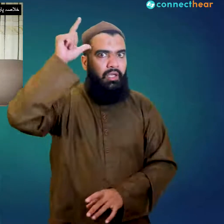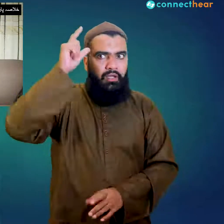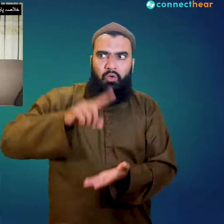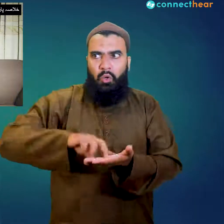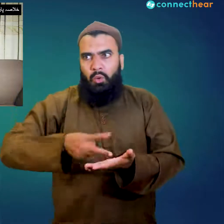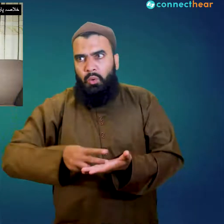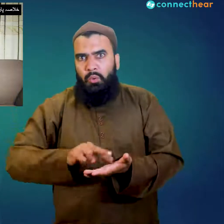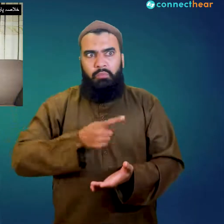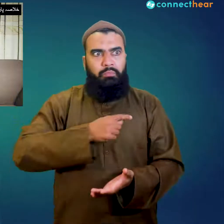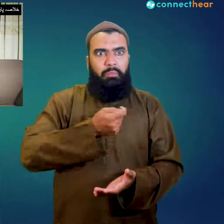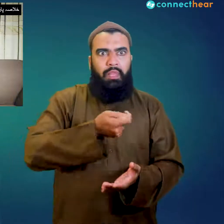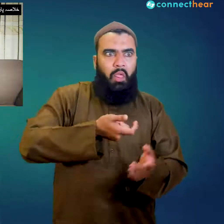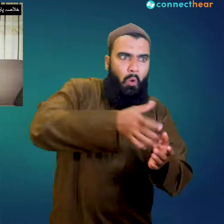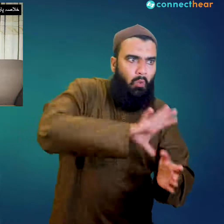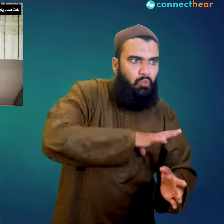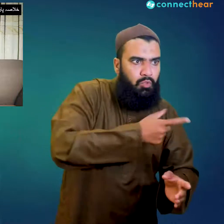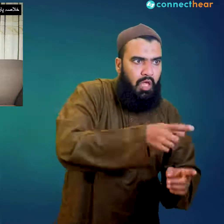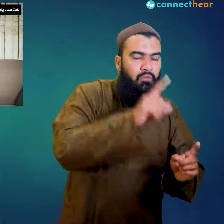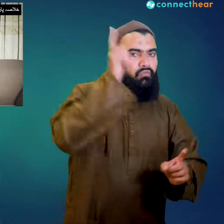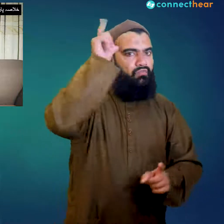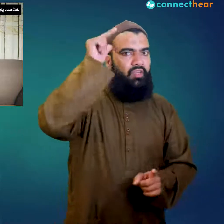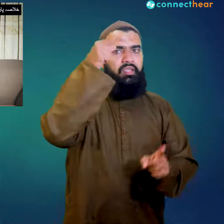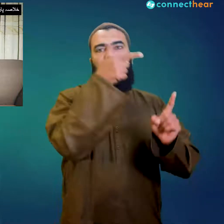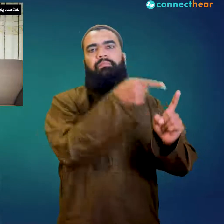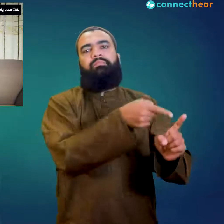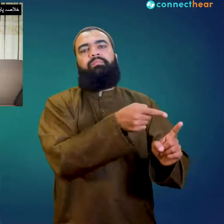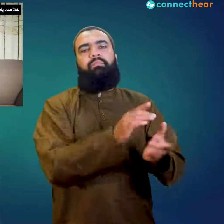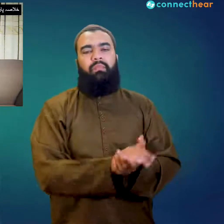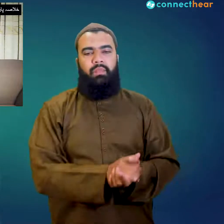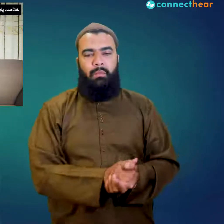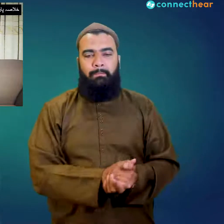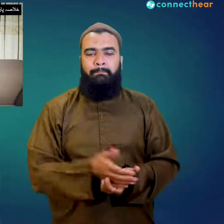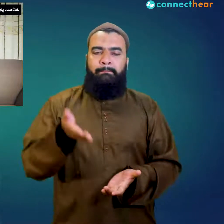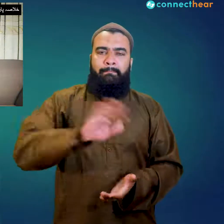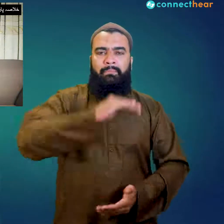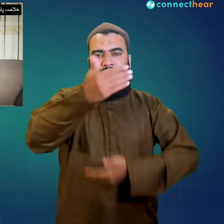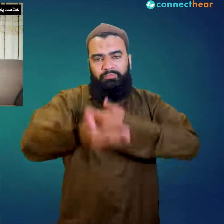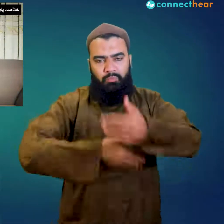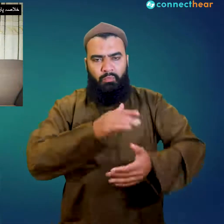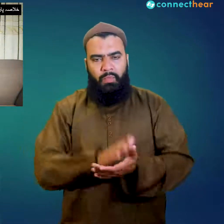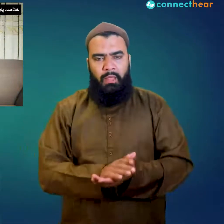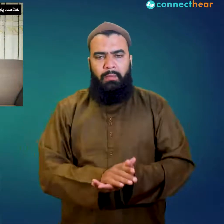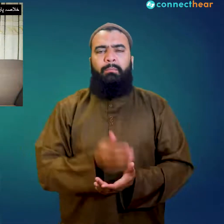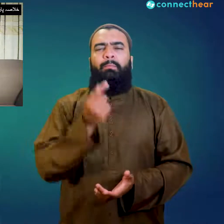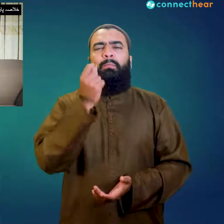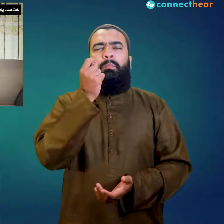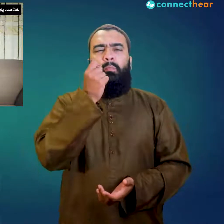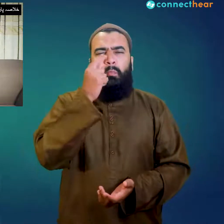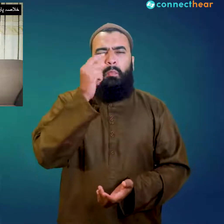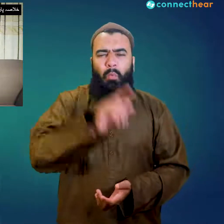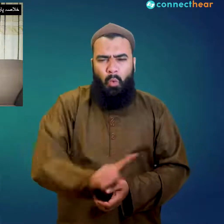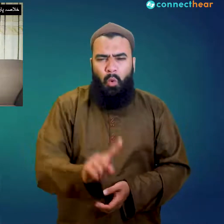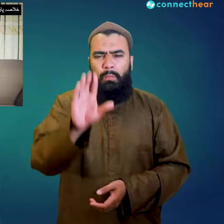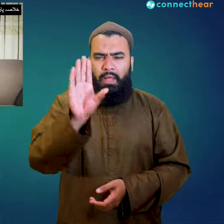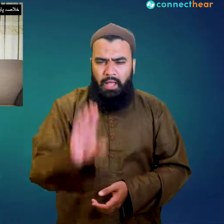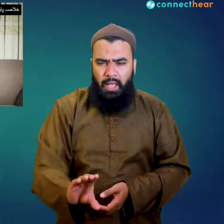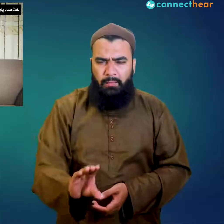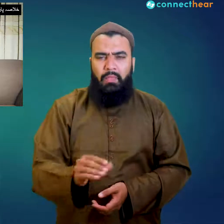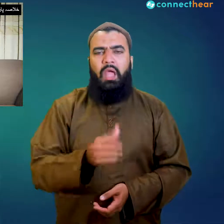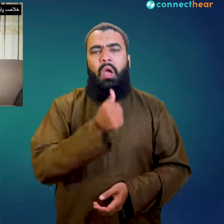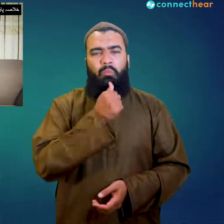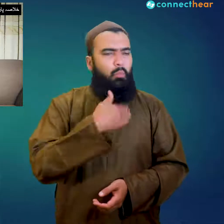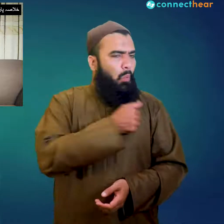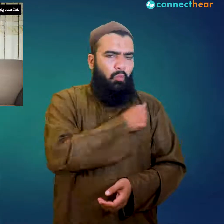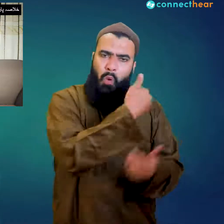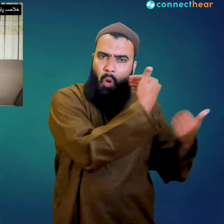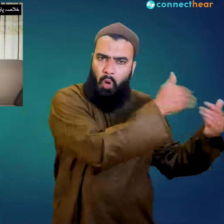نقصان ہوگا۔ البتہ یہ ہے کہ یتیم کا جو ولی ہے اور یتیم اس کی کفالت میں ہے اور اس کی کفالت کے